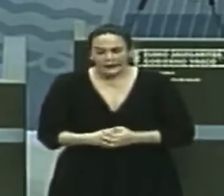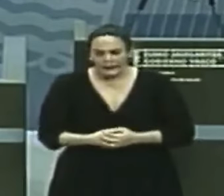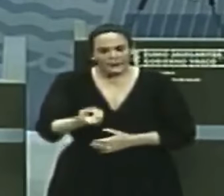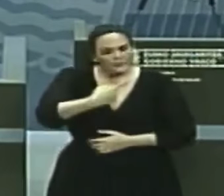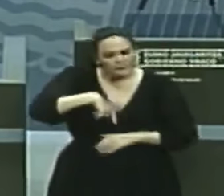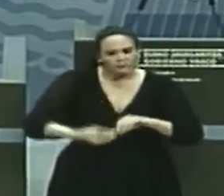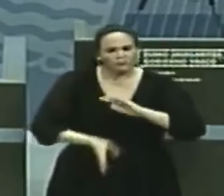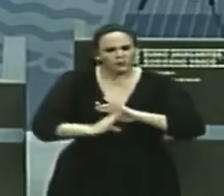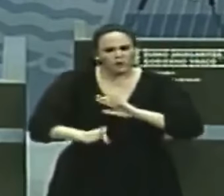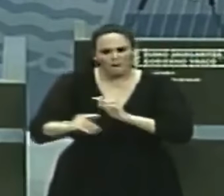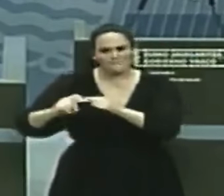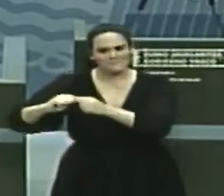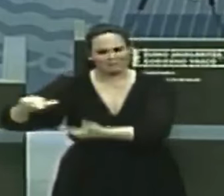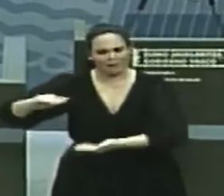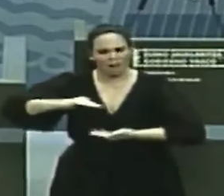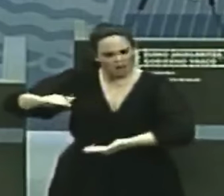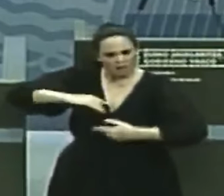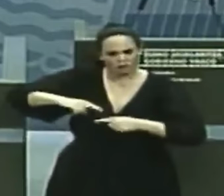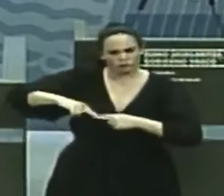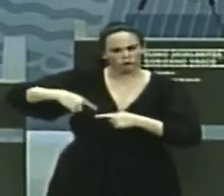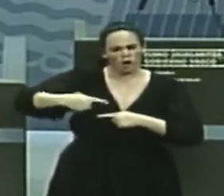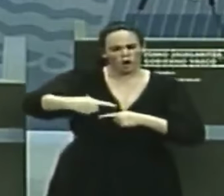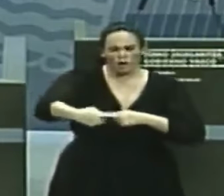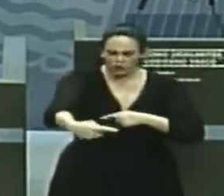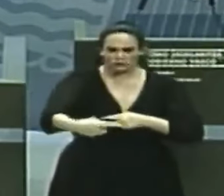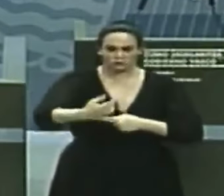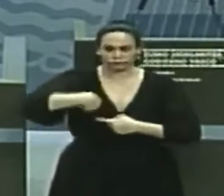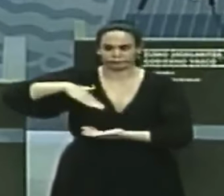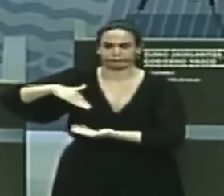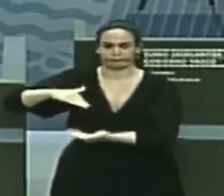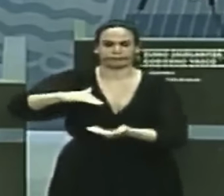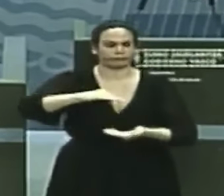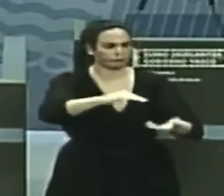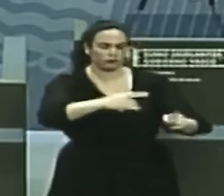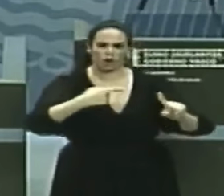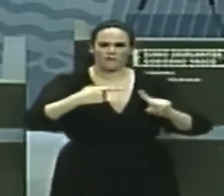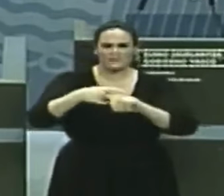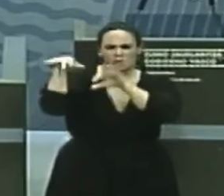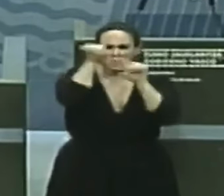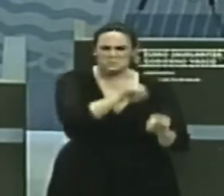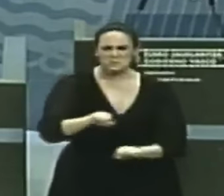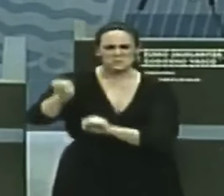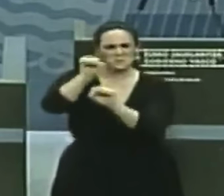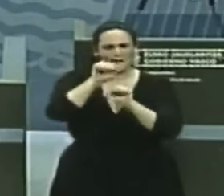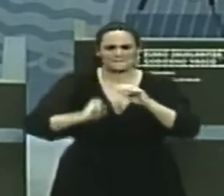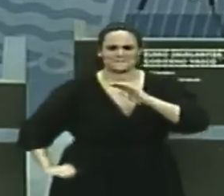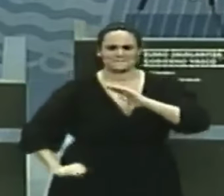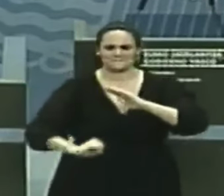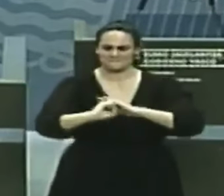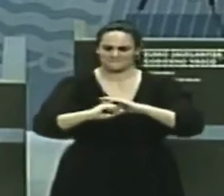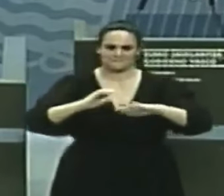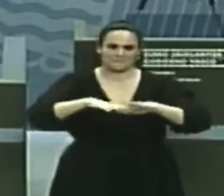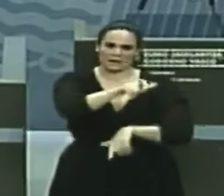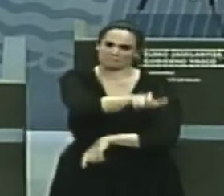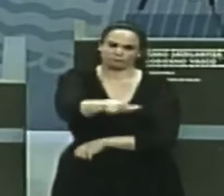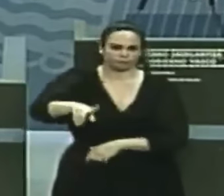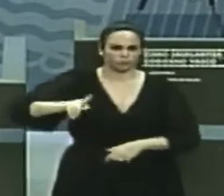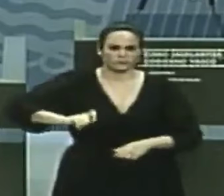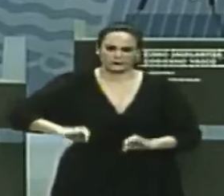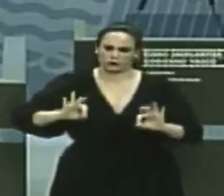recibiendo material prácticamente a diario y repartimos para garantizar que esta protección siempre sea la máxima para nuestro para nuestros profesionales